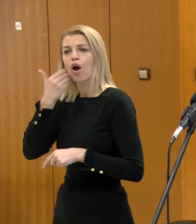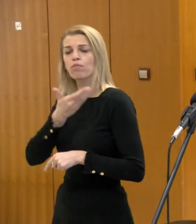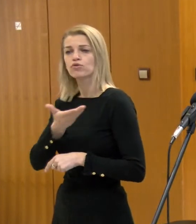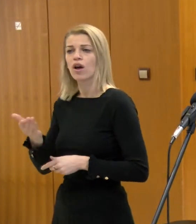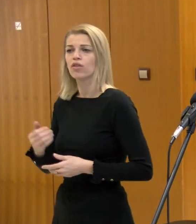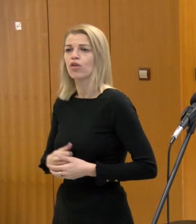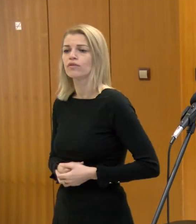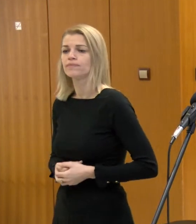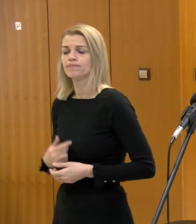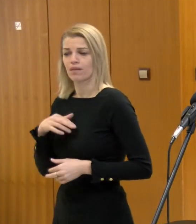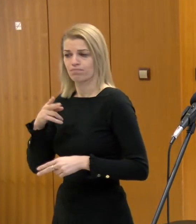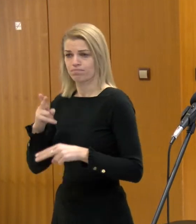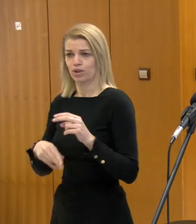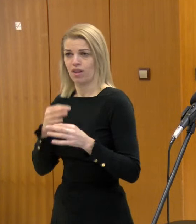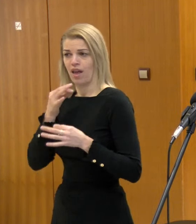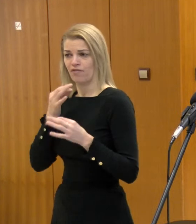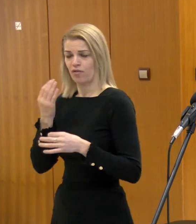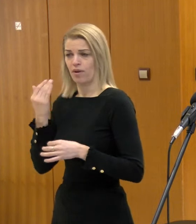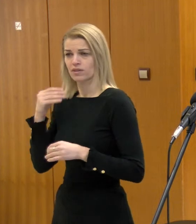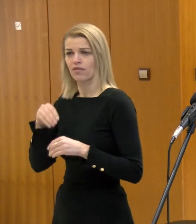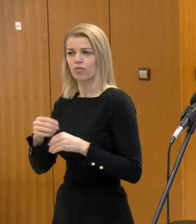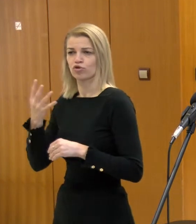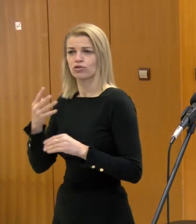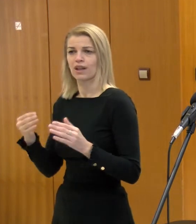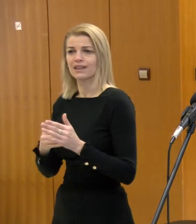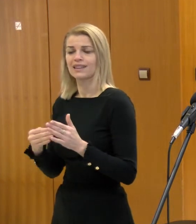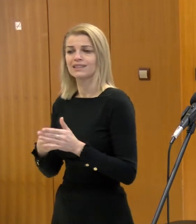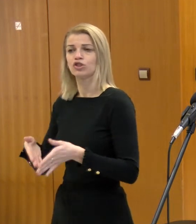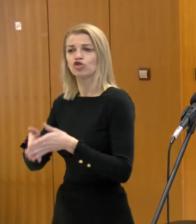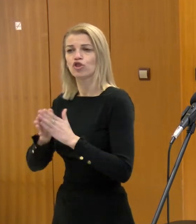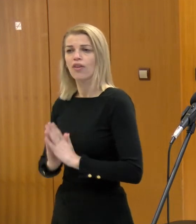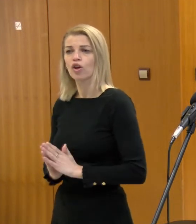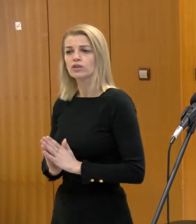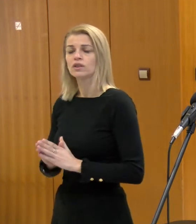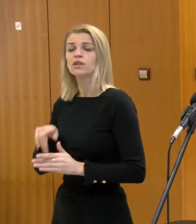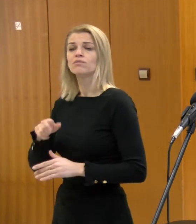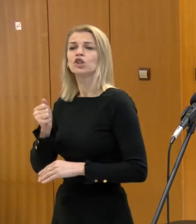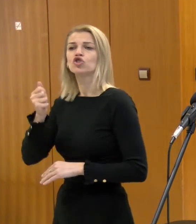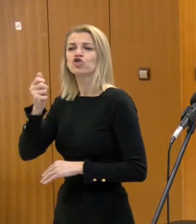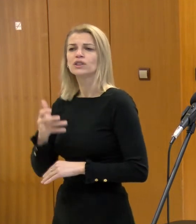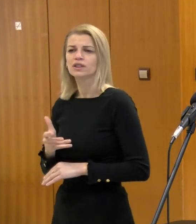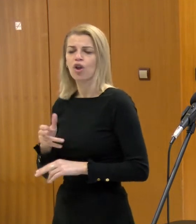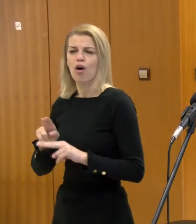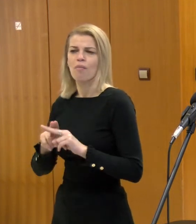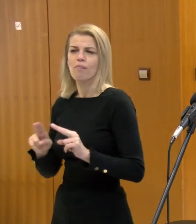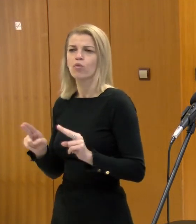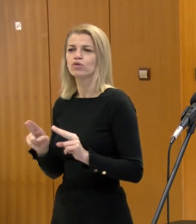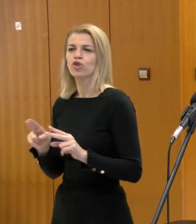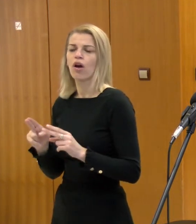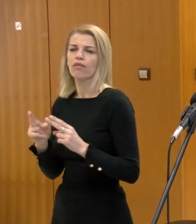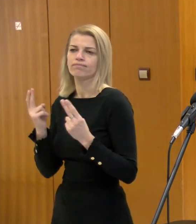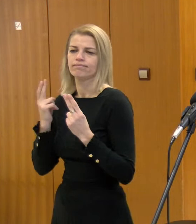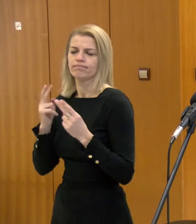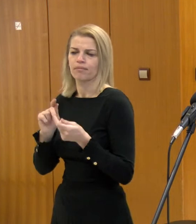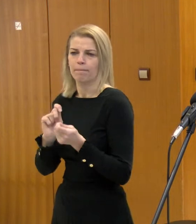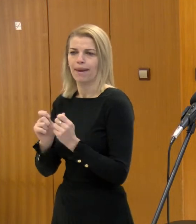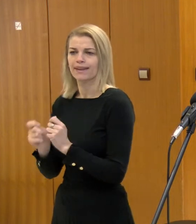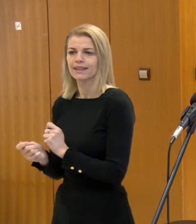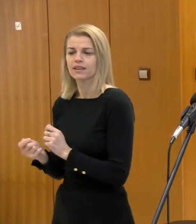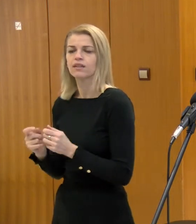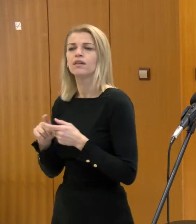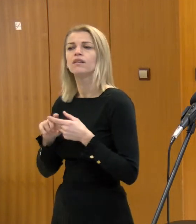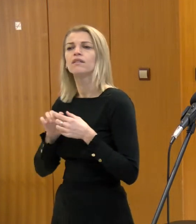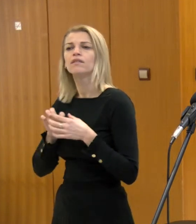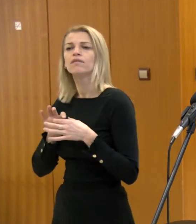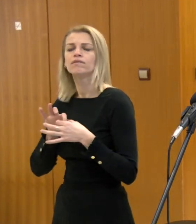Pokiaľ mám poslednú informáciu, bolo to okolo 40 000 žiadostí. Samozrejme, to číslo sa môže ešte meniť v